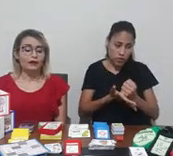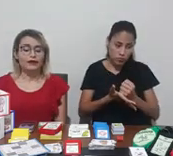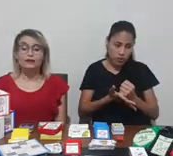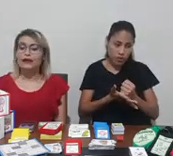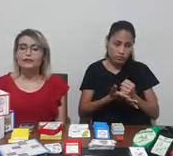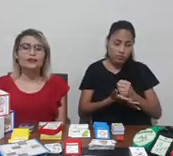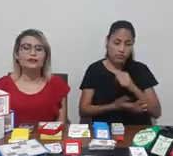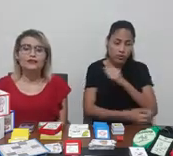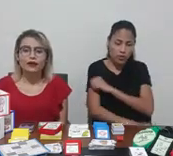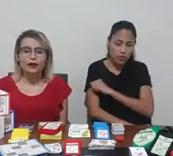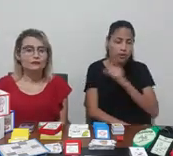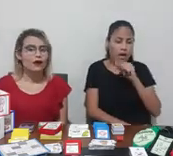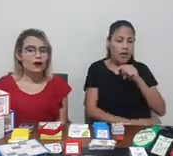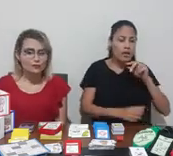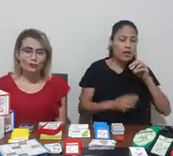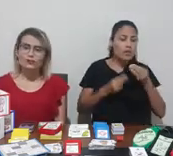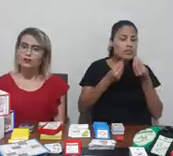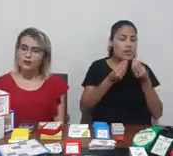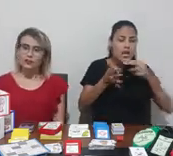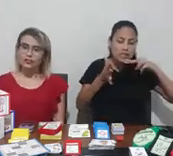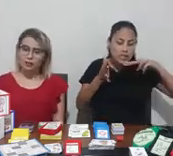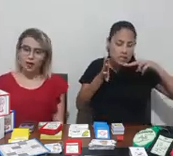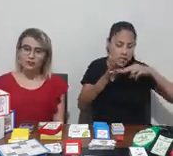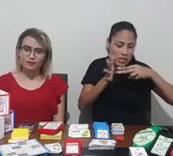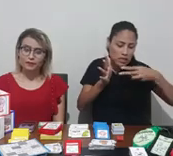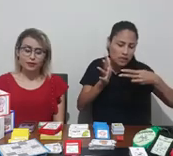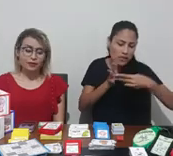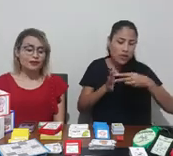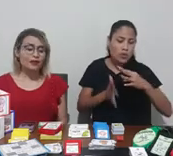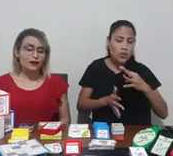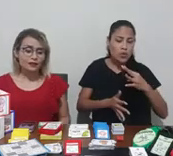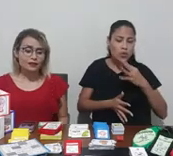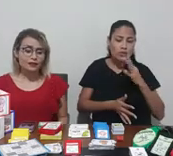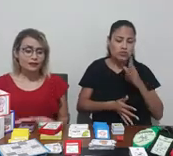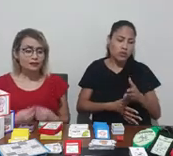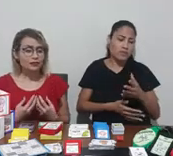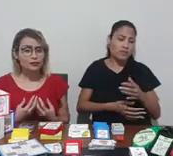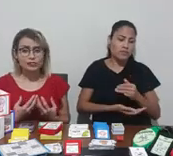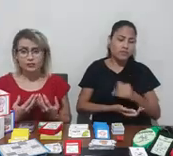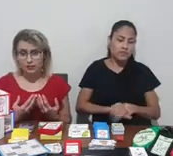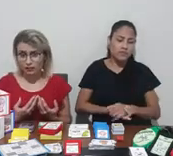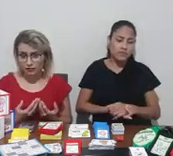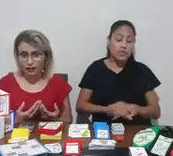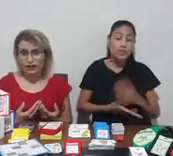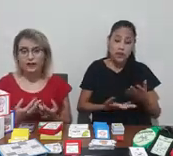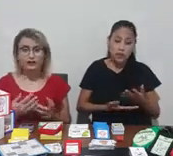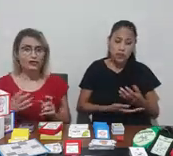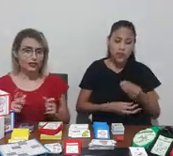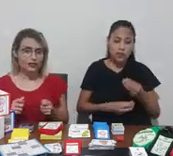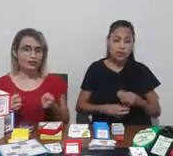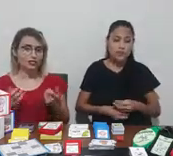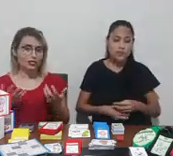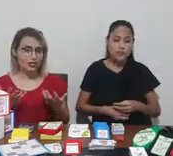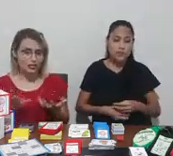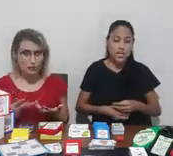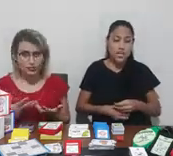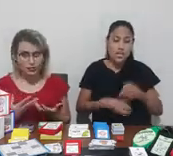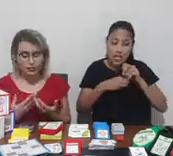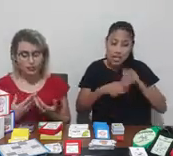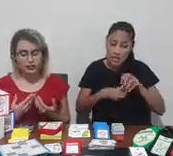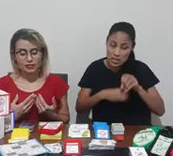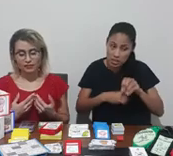é dar significado às coisas que ele já sabe. E daí, dando esse significado, que é através da